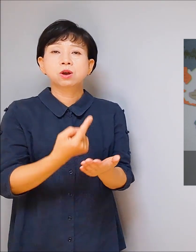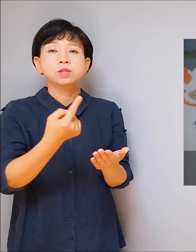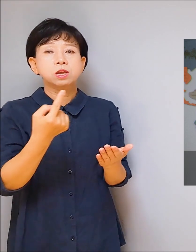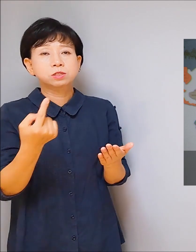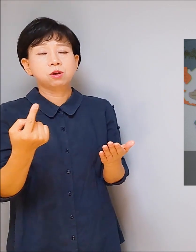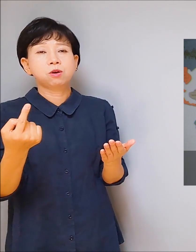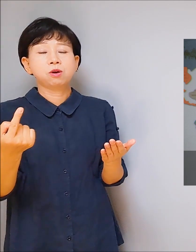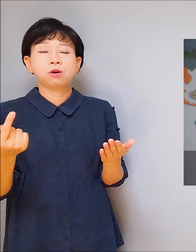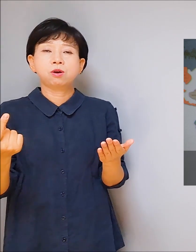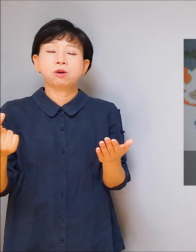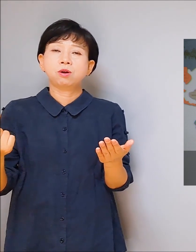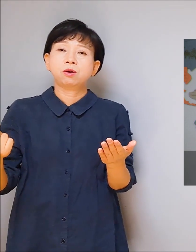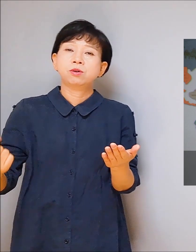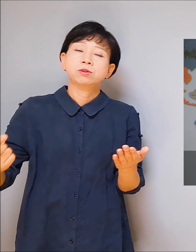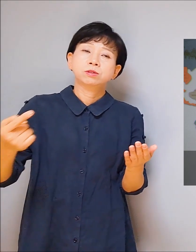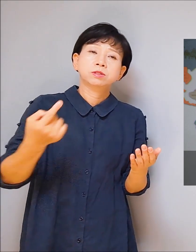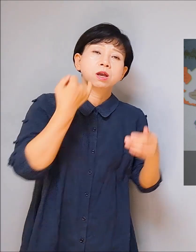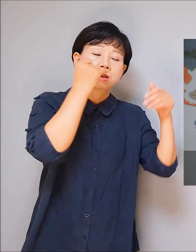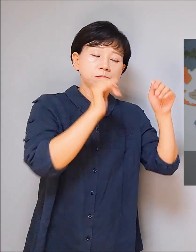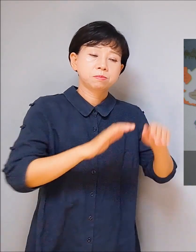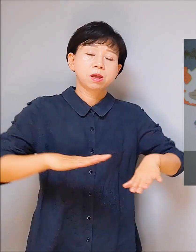언덕을 떠나서